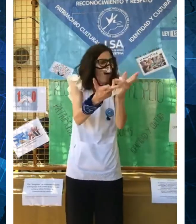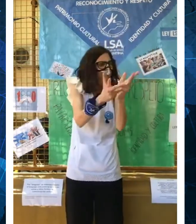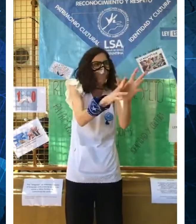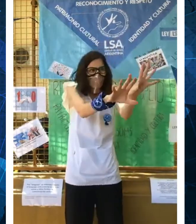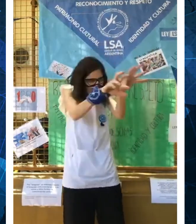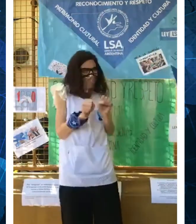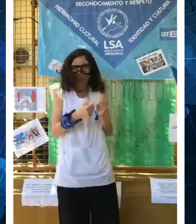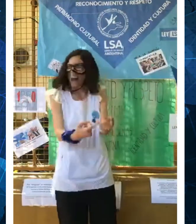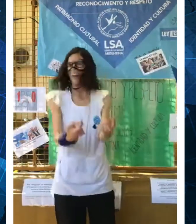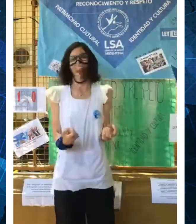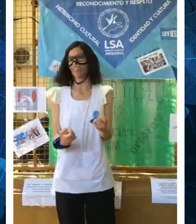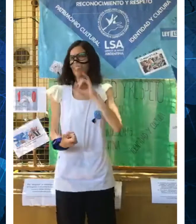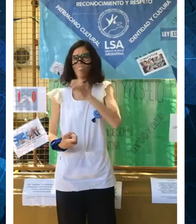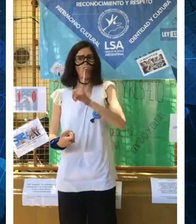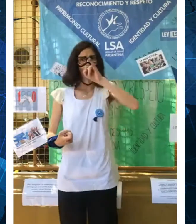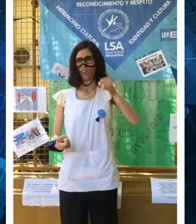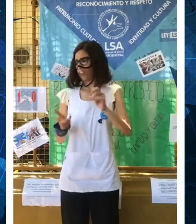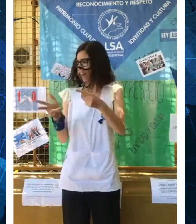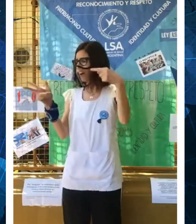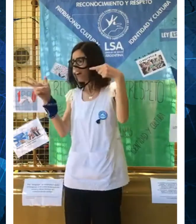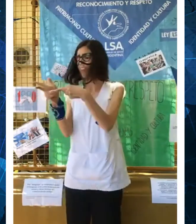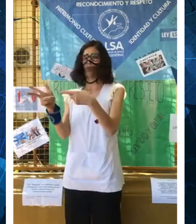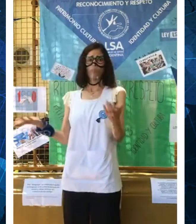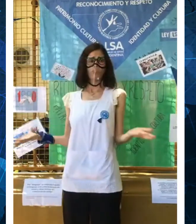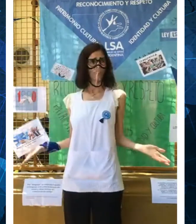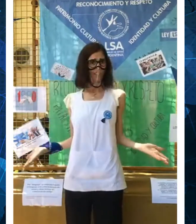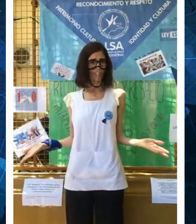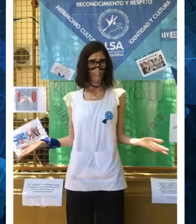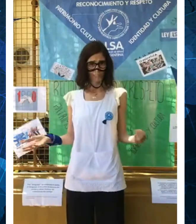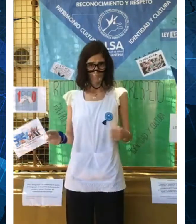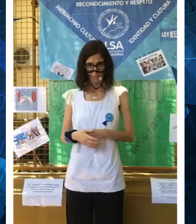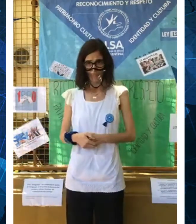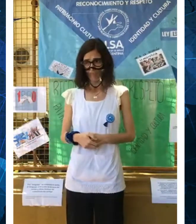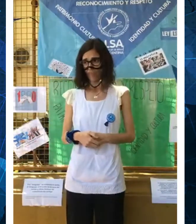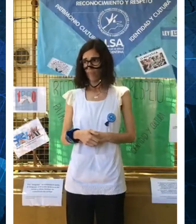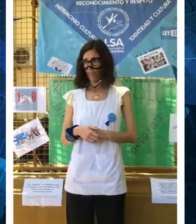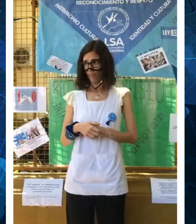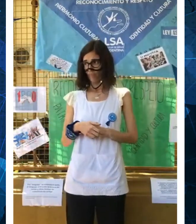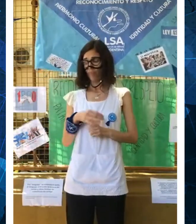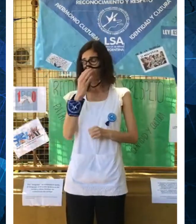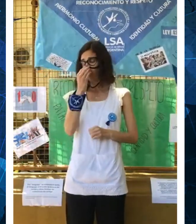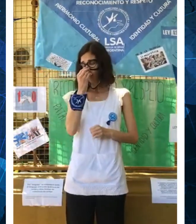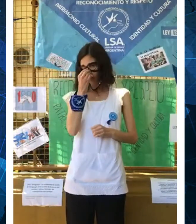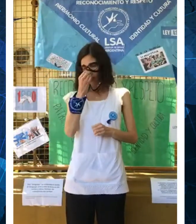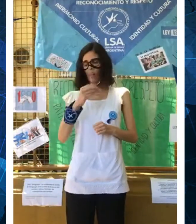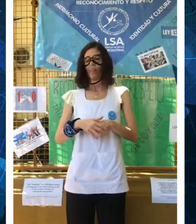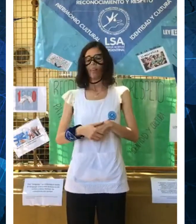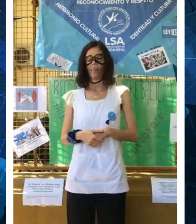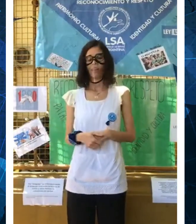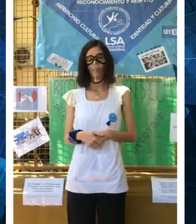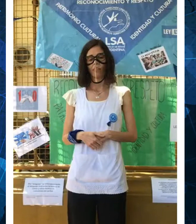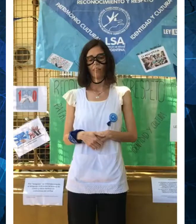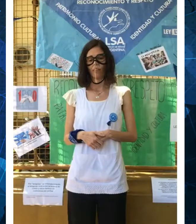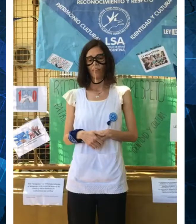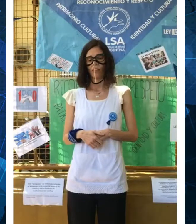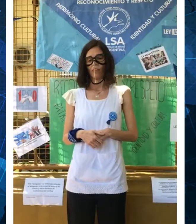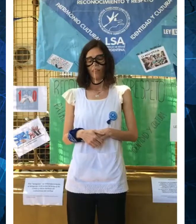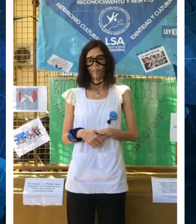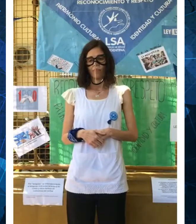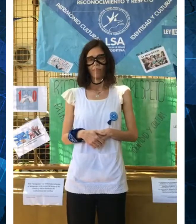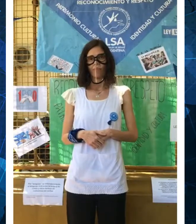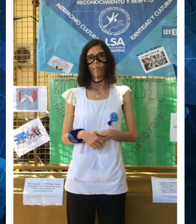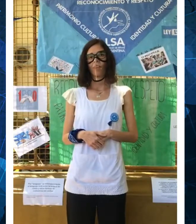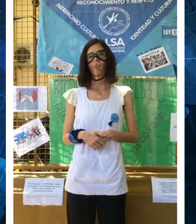nuestros derechos lingüísticos y culturales, sí, que son a través de la lengua de señas que adquirimos